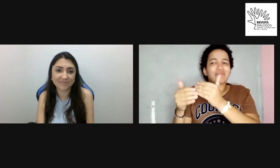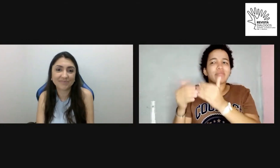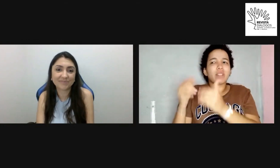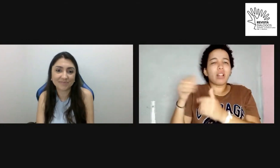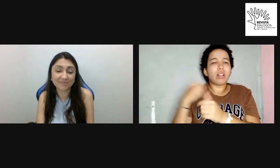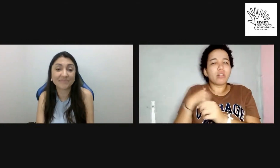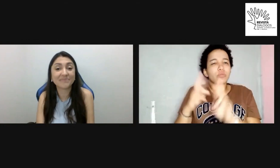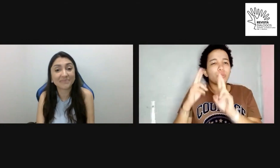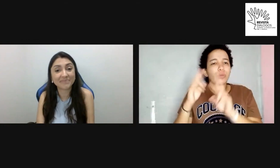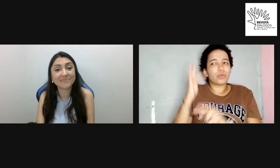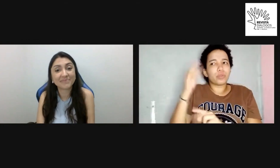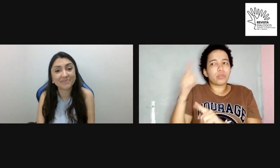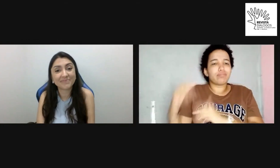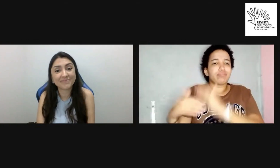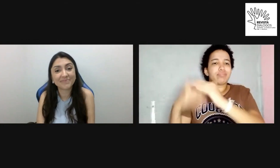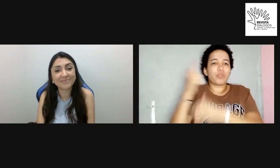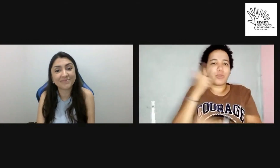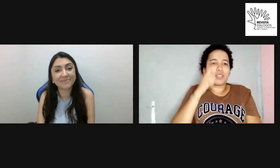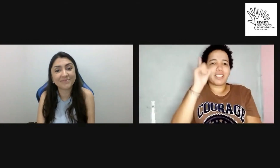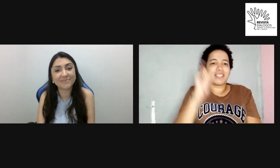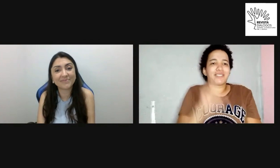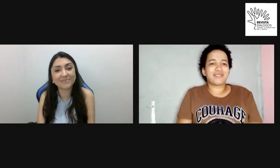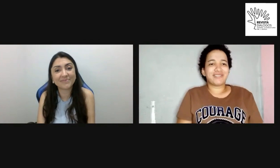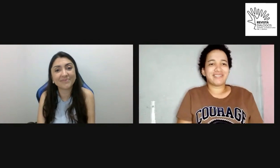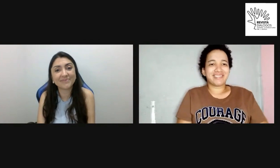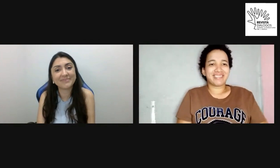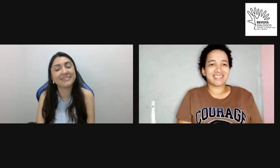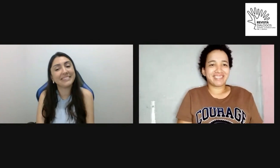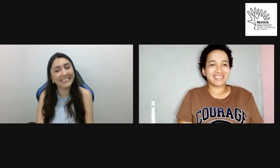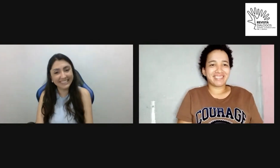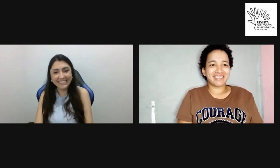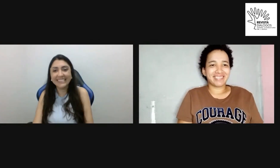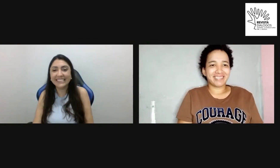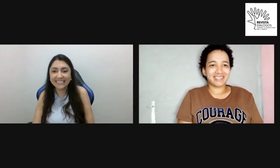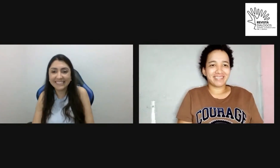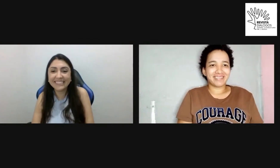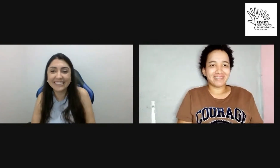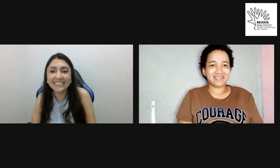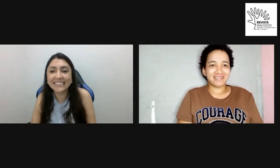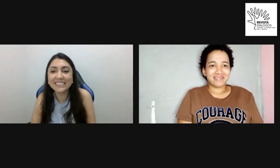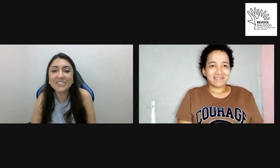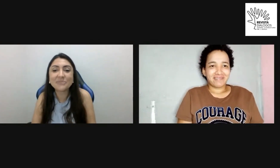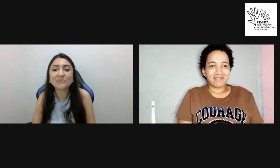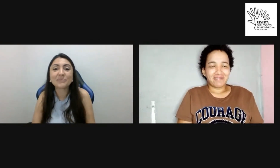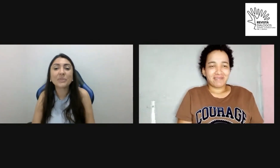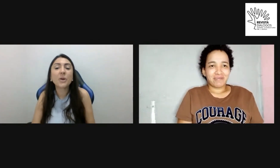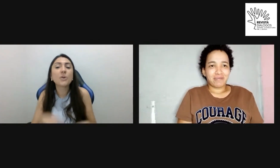progredir. Eu espero que futuramente o grupo de surdos estejam bem mais evoluídos.